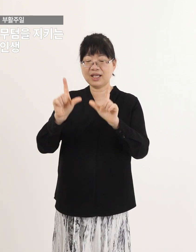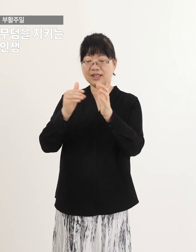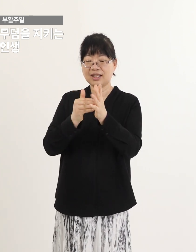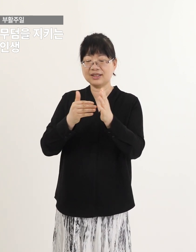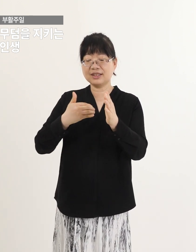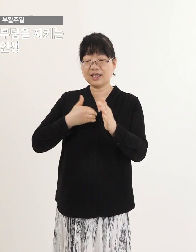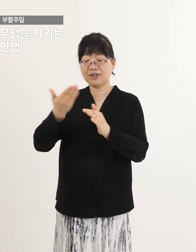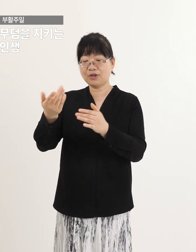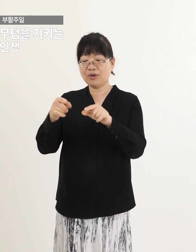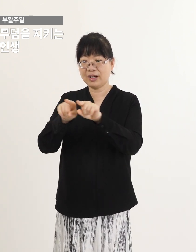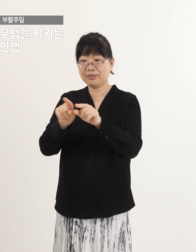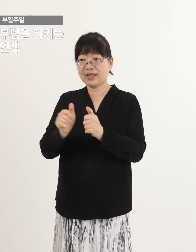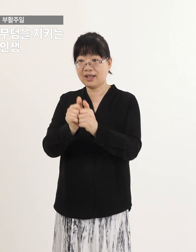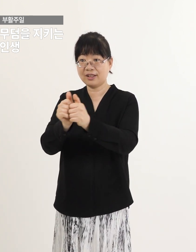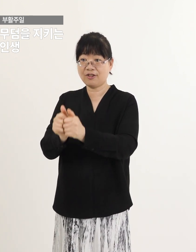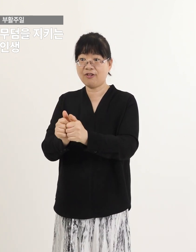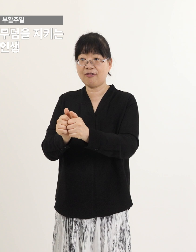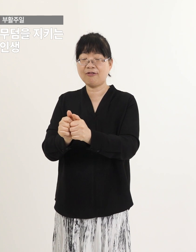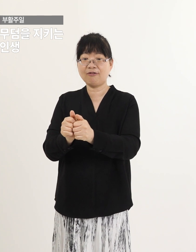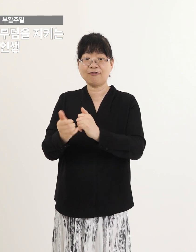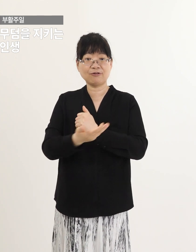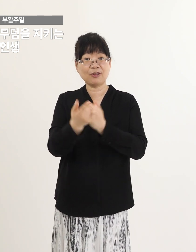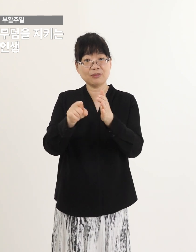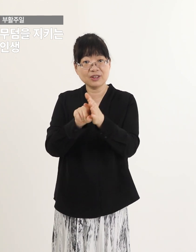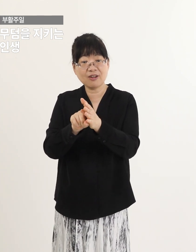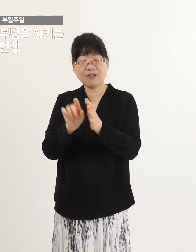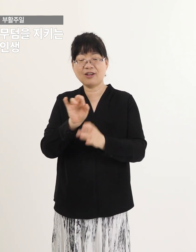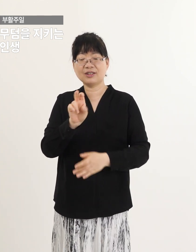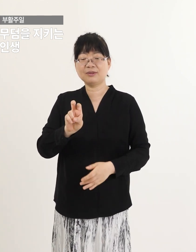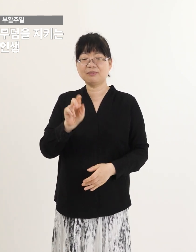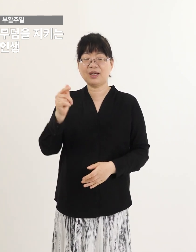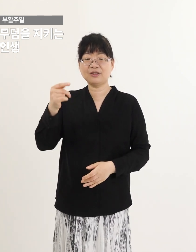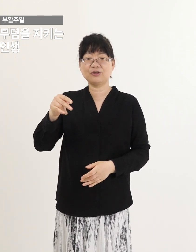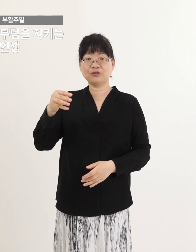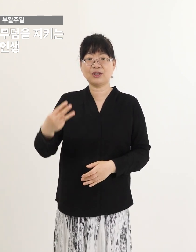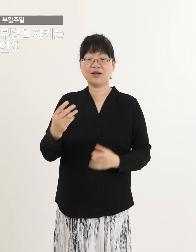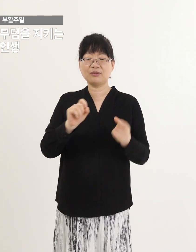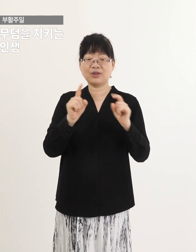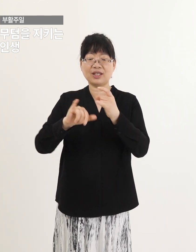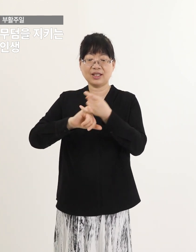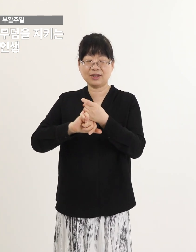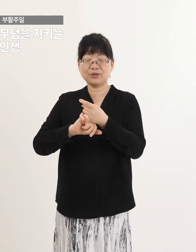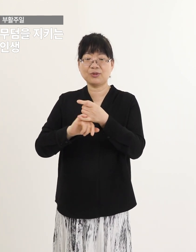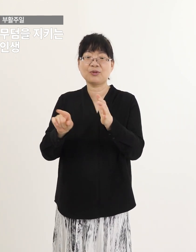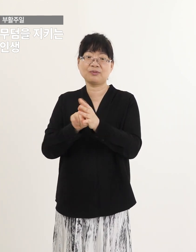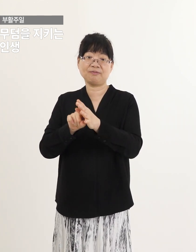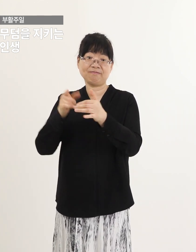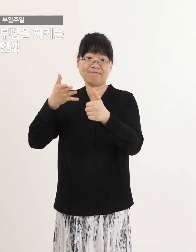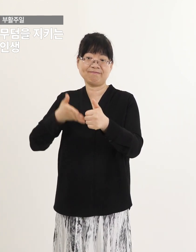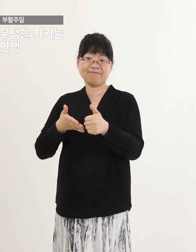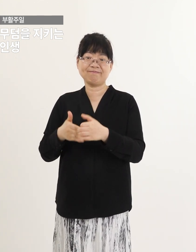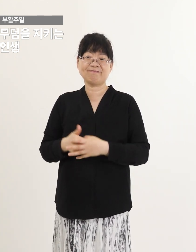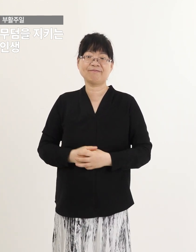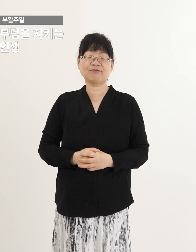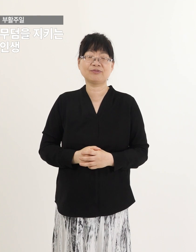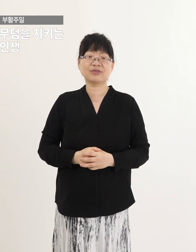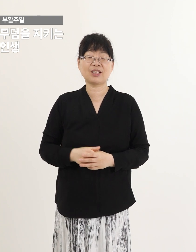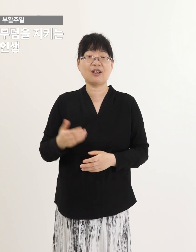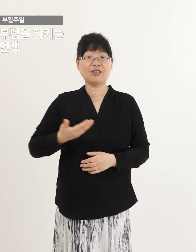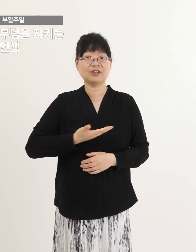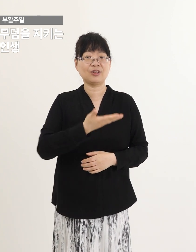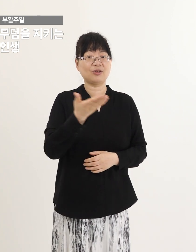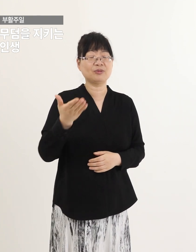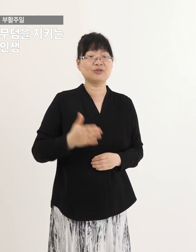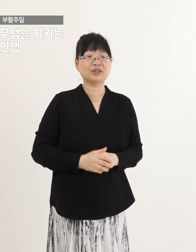할 거야. 믿습니까? 임마누엘의 부활의 약속이에요. 그러니까